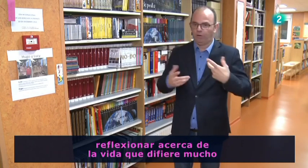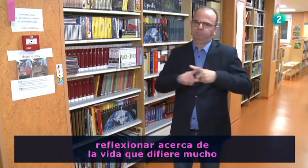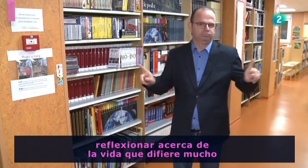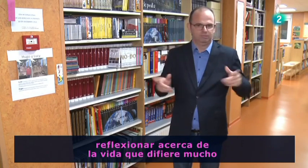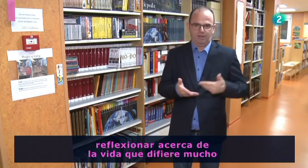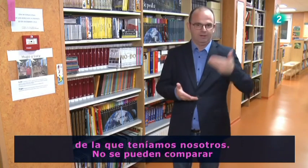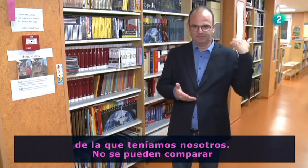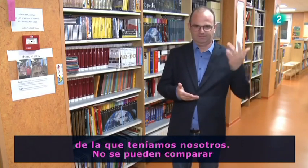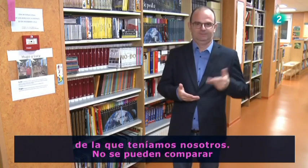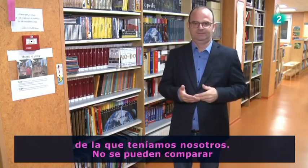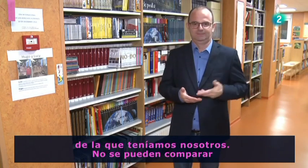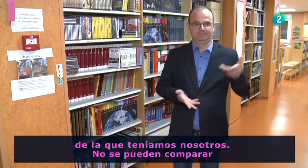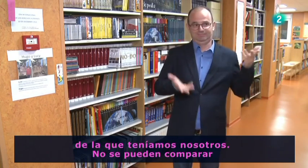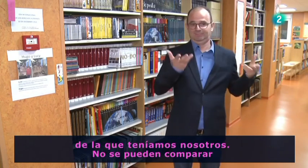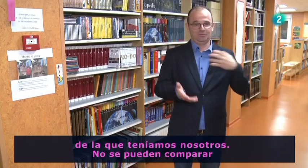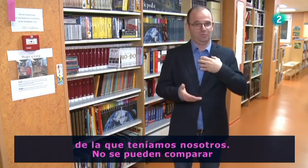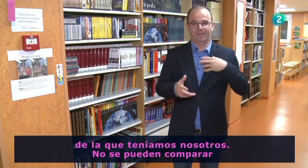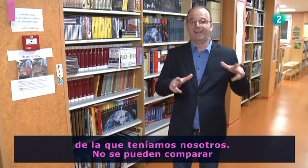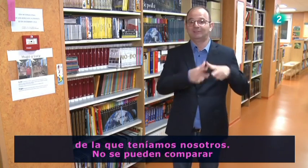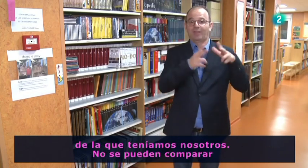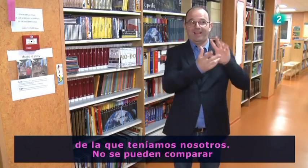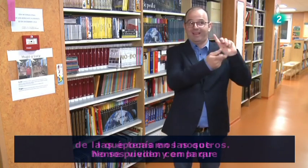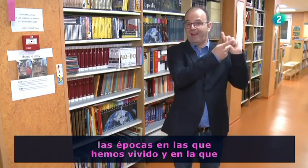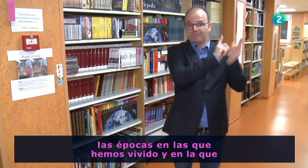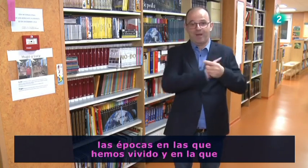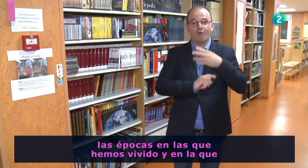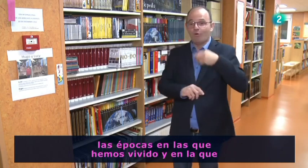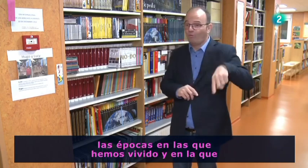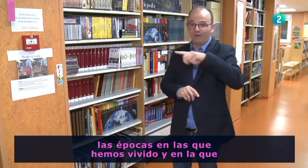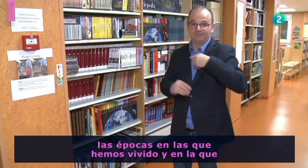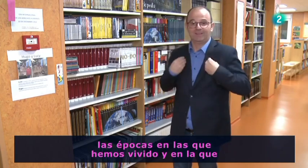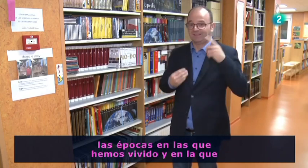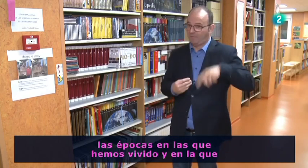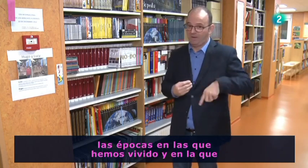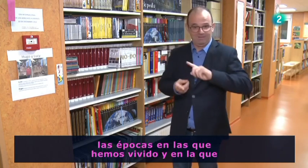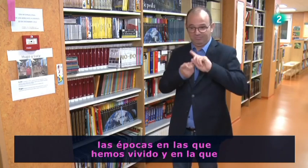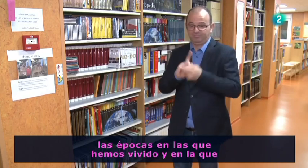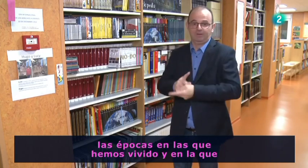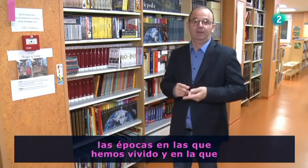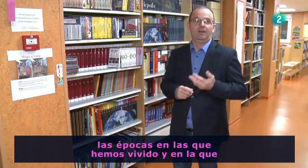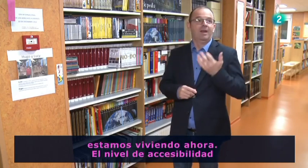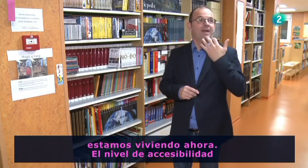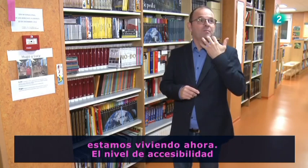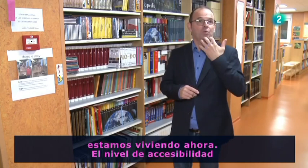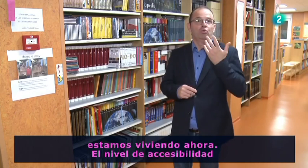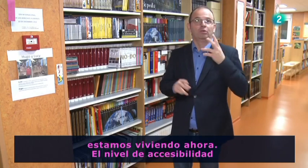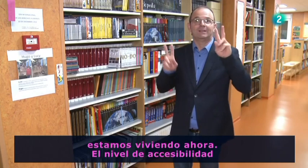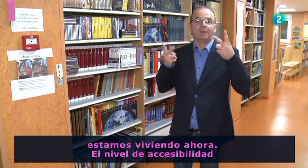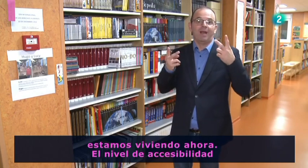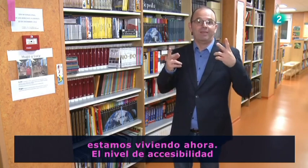mucho de la que teníamos nosotros. No se pueden comparar las épocas en las que hemos vivido y en la que estamos viviendo ahora. El nivel